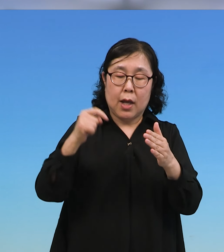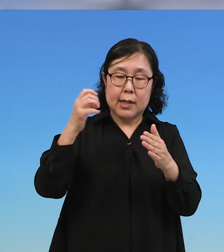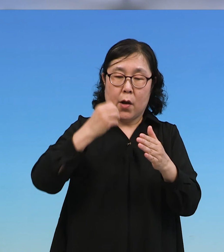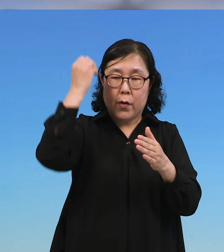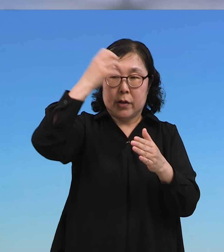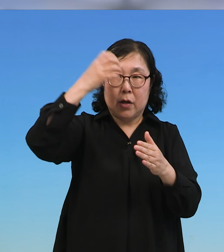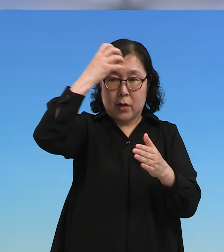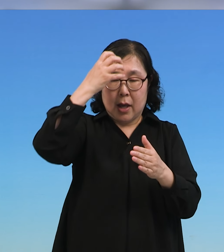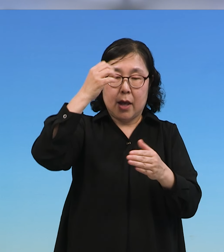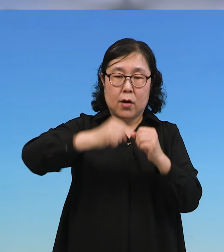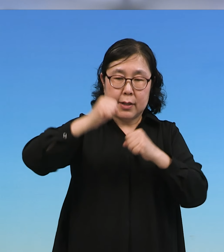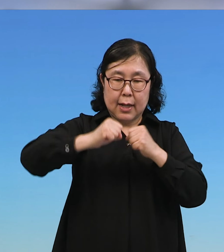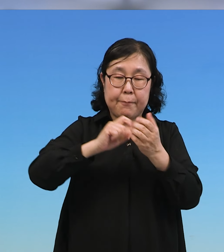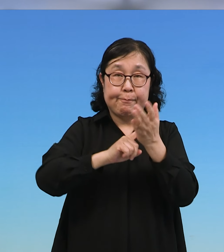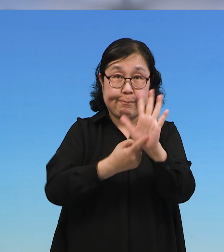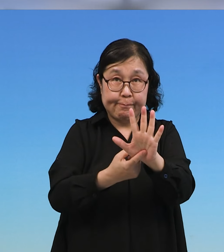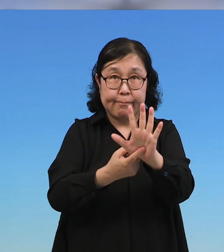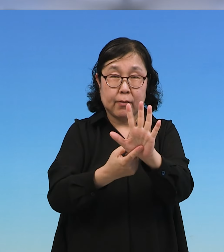나타난다면,